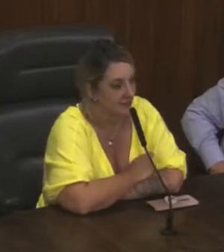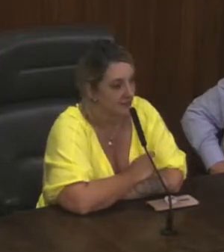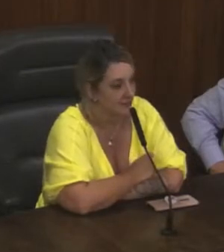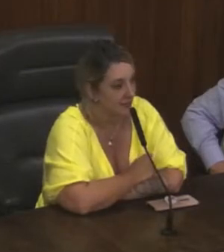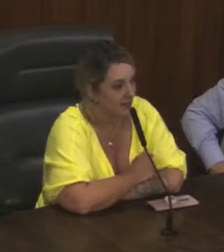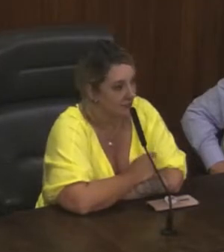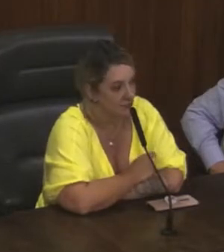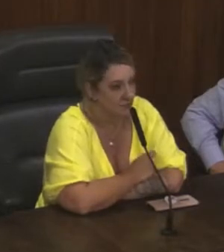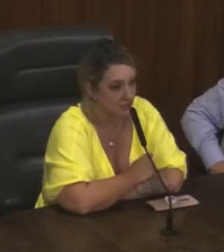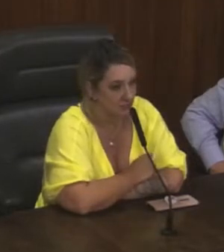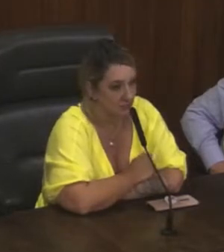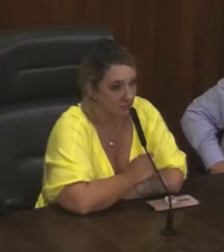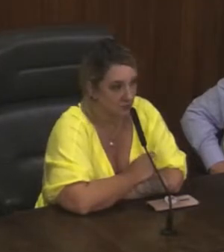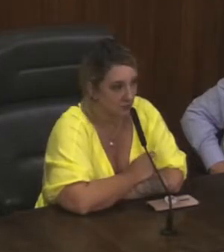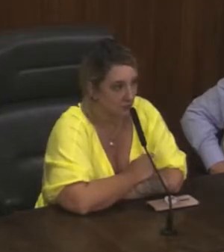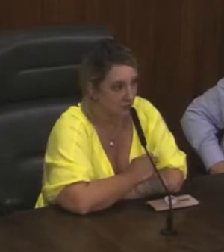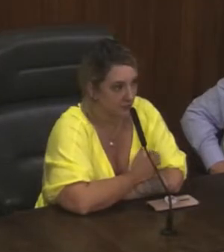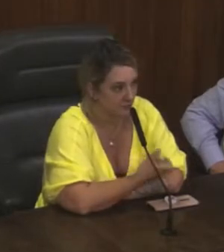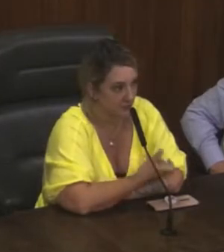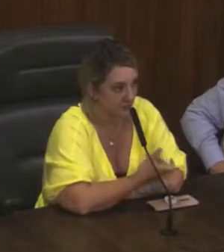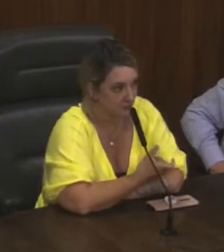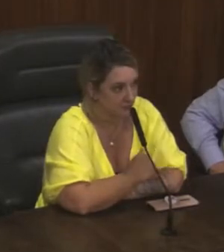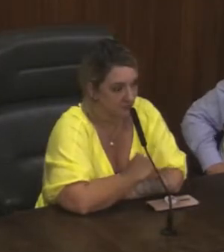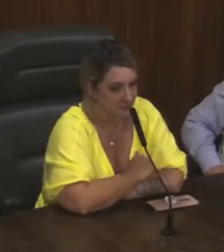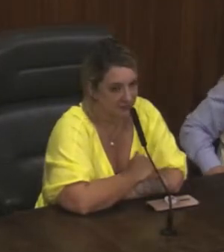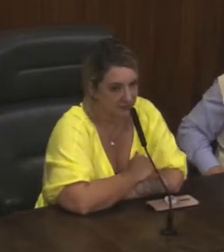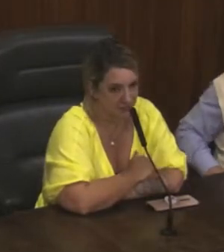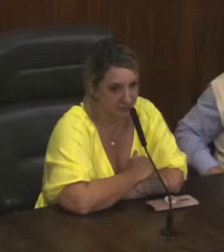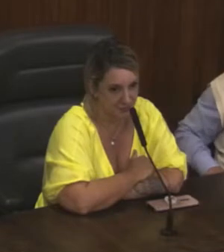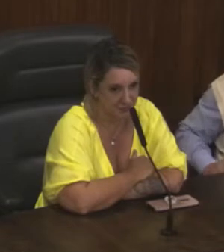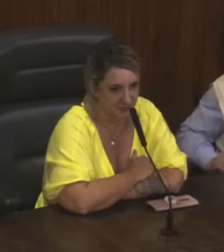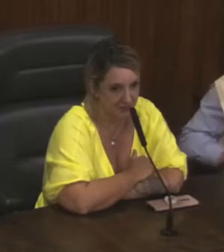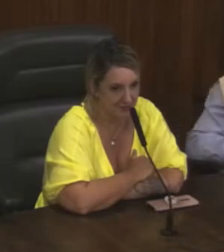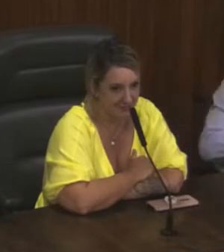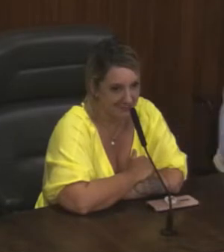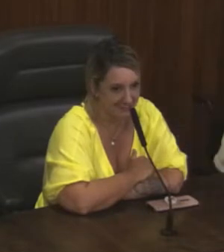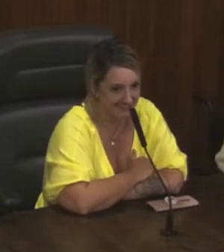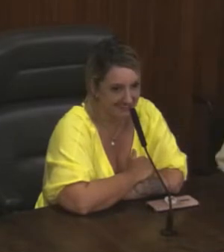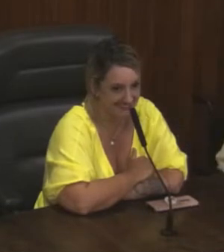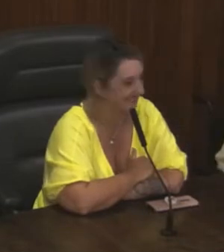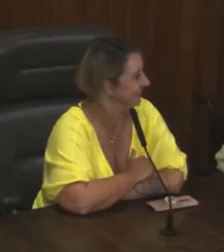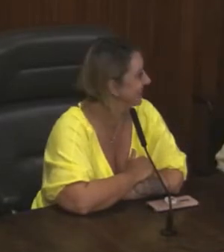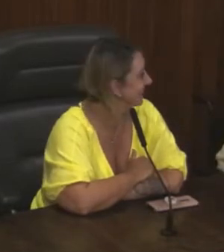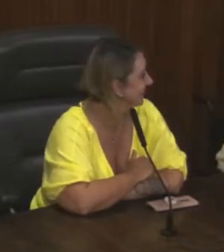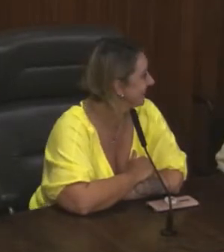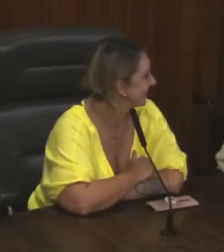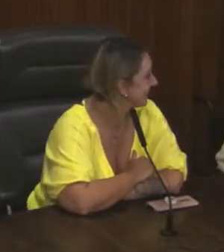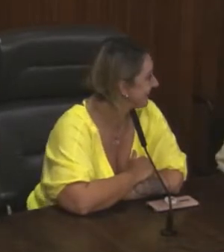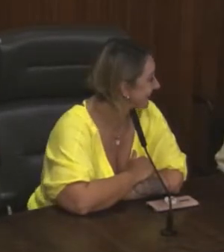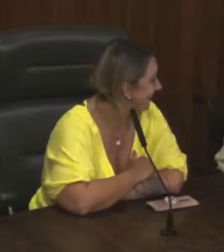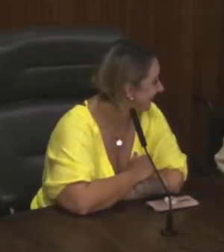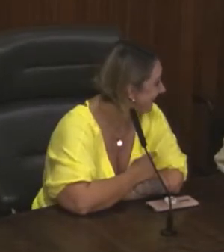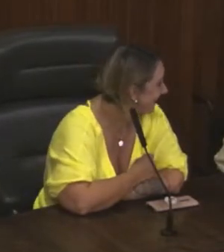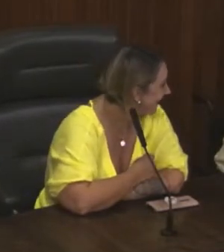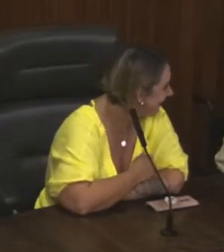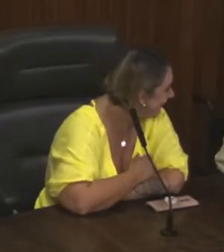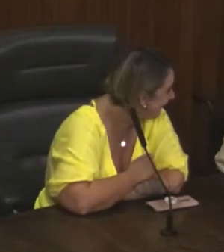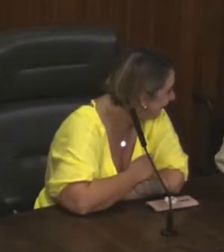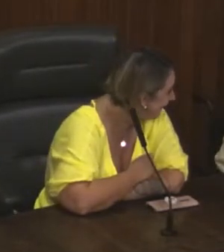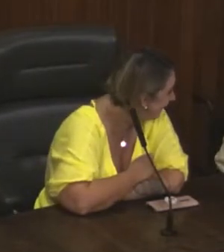E é isso, sejam todos muito bem-vindos e a gente pode começar a aula, né? Deixa eu só falar uma coisinha, eu fui muito rápido. Eu estou preocupado